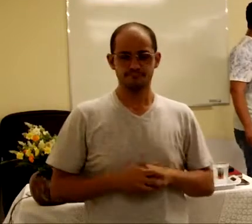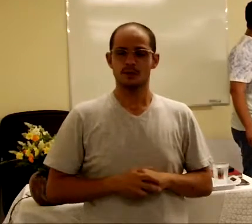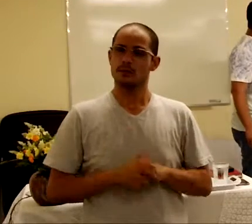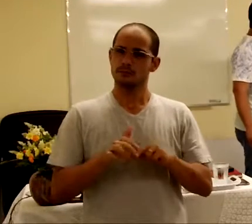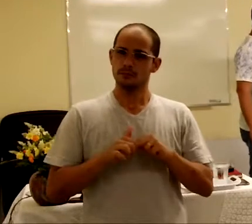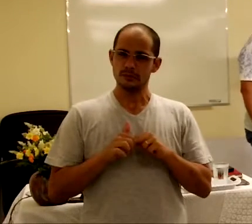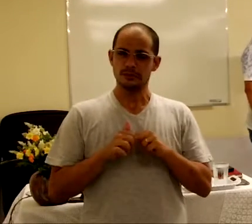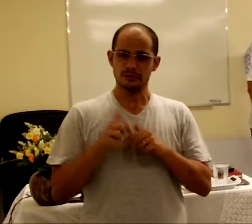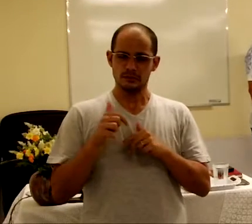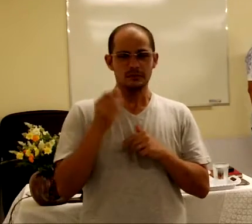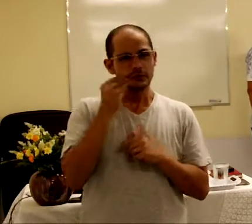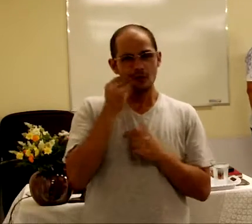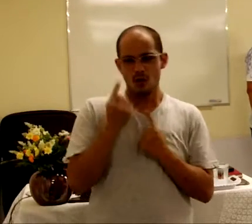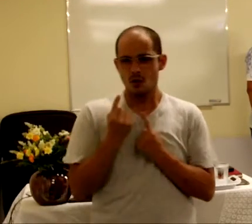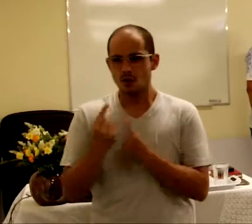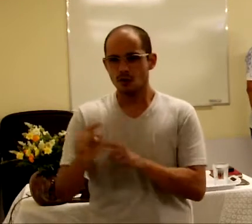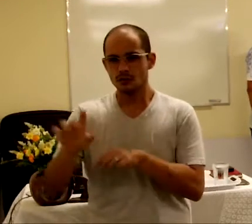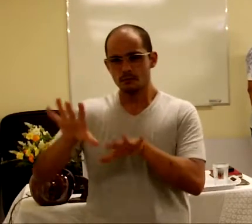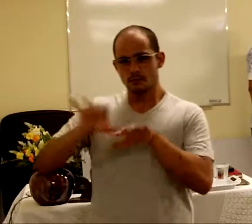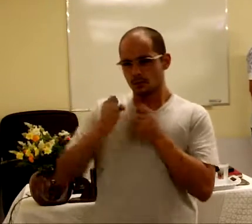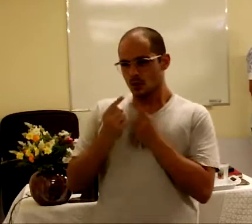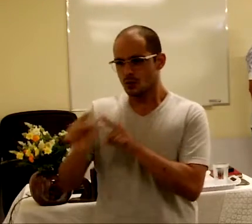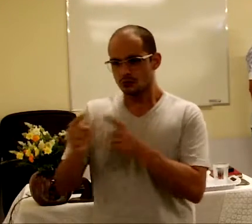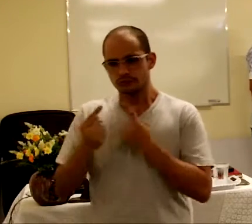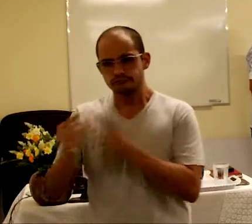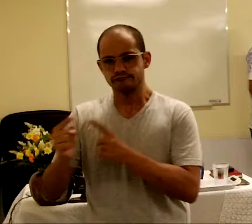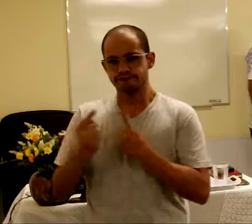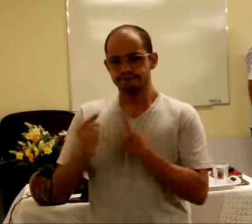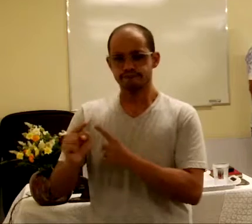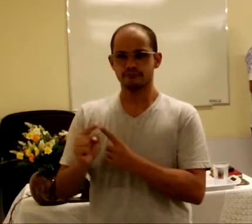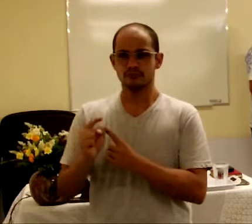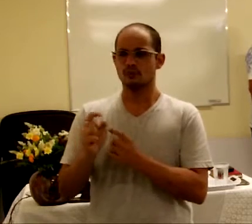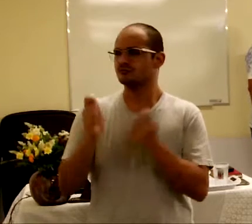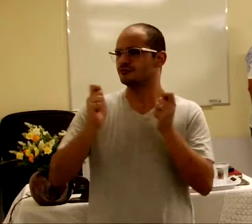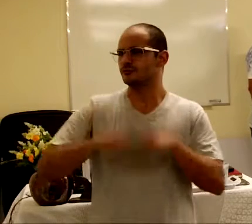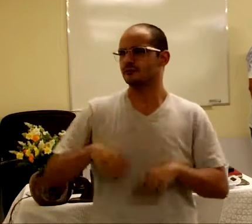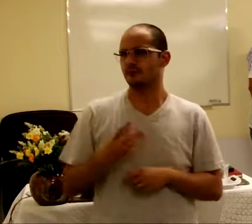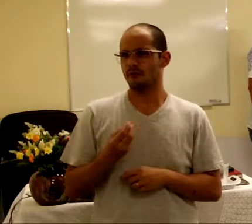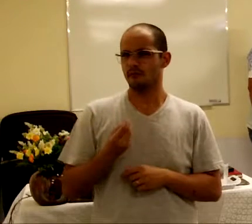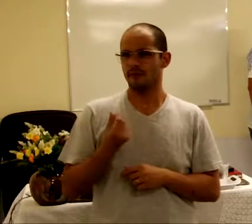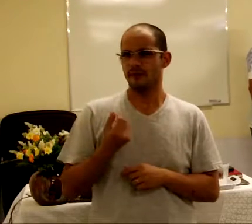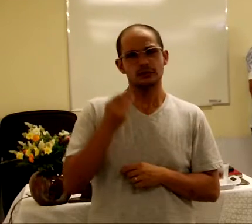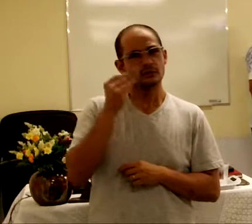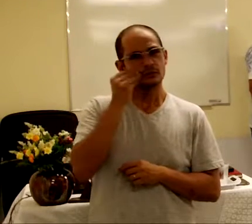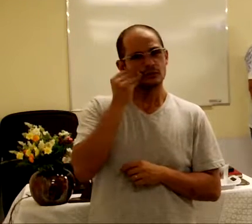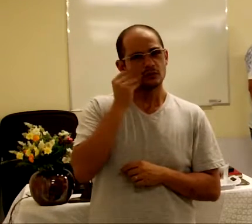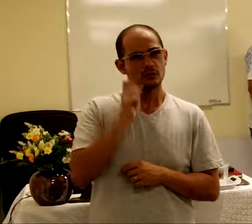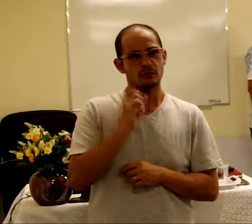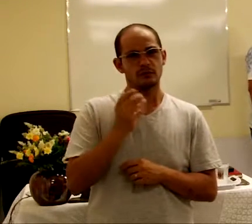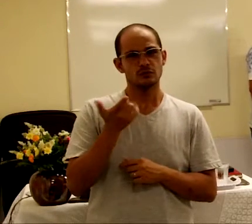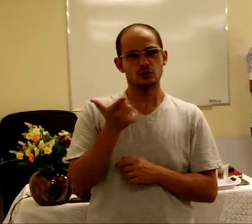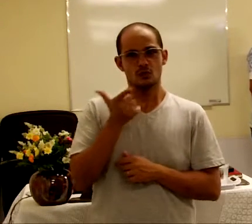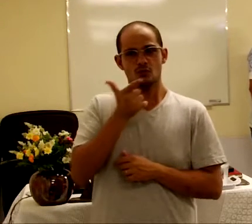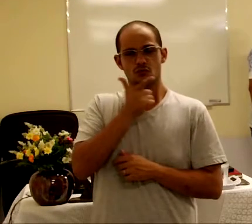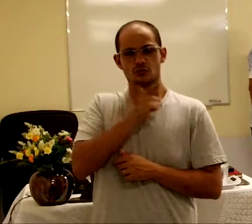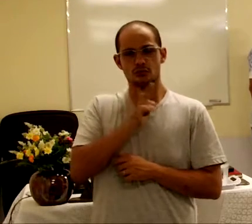lutou muito contra isso. E uma das formas que ela desenvolveu de vencer a